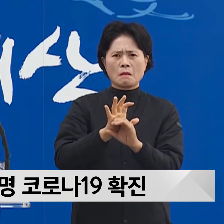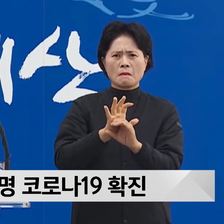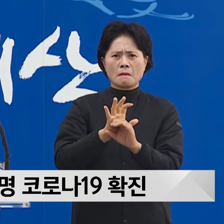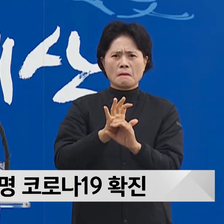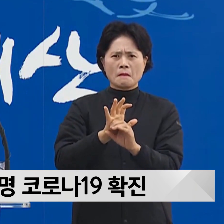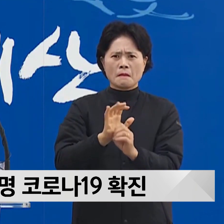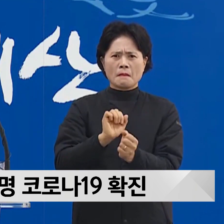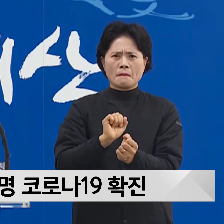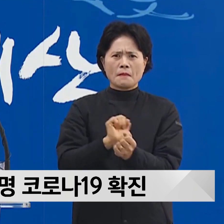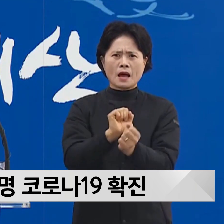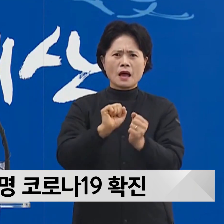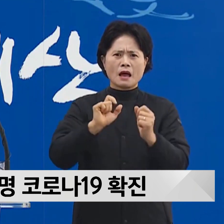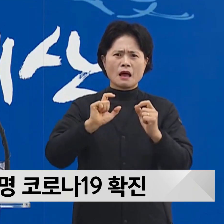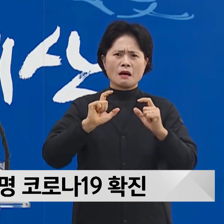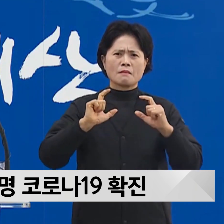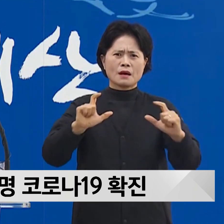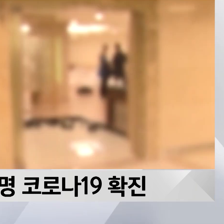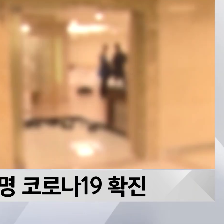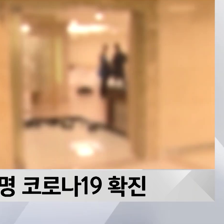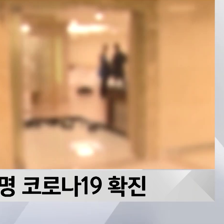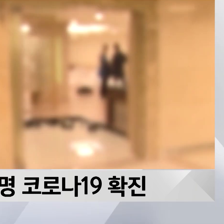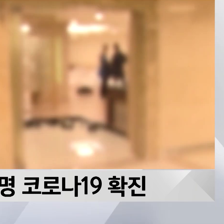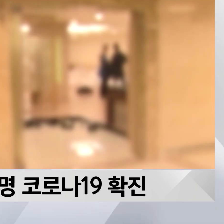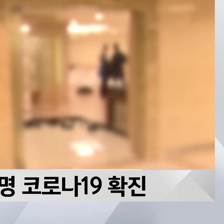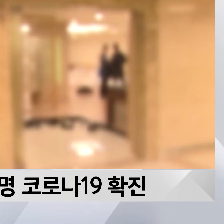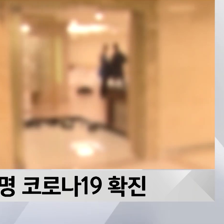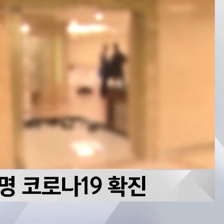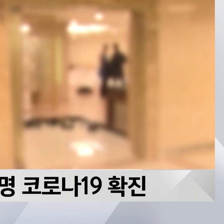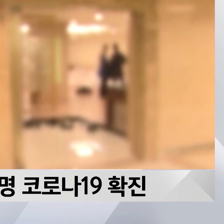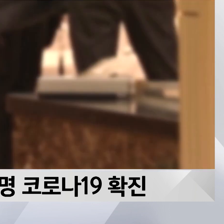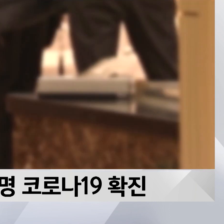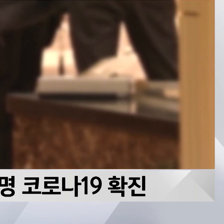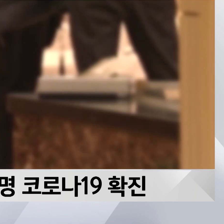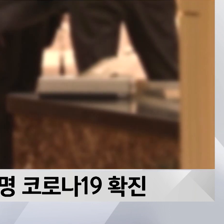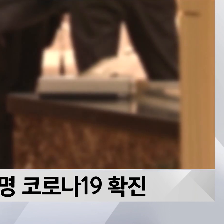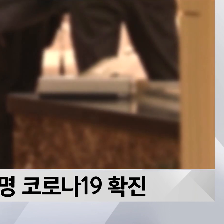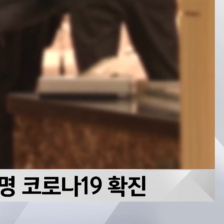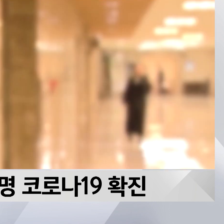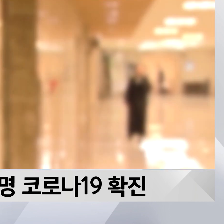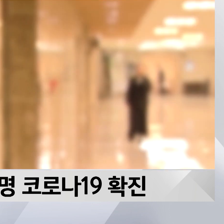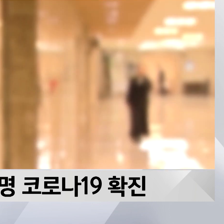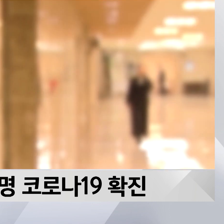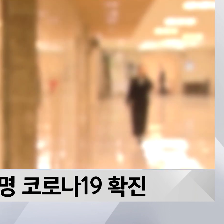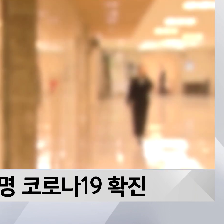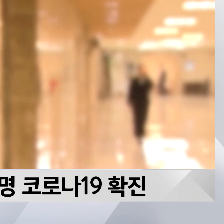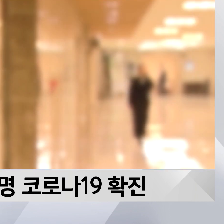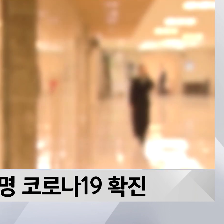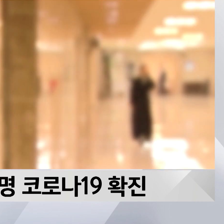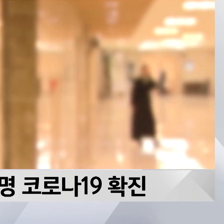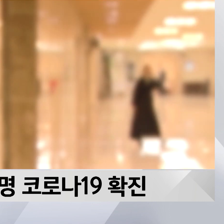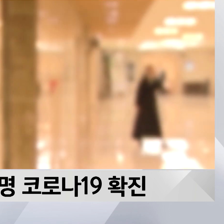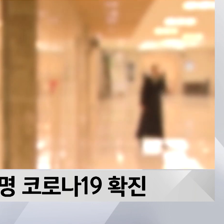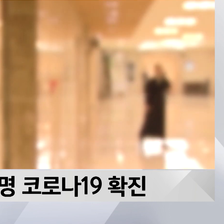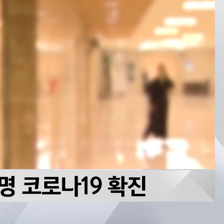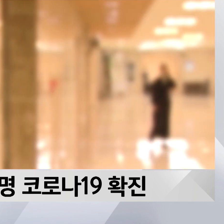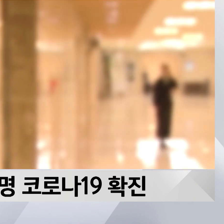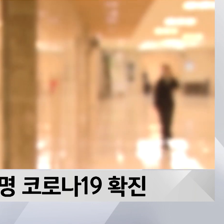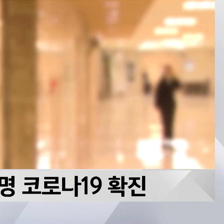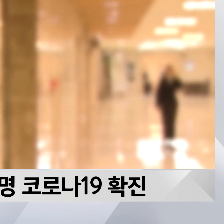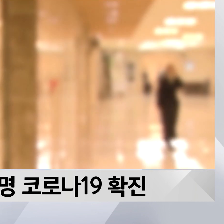확진자로 통보되었습니다. 해당 직원은 2020년 10월